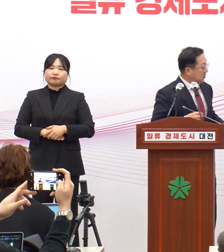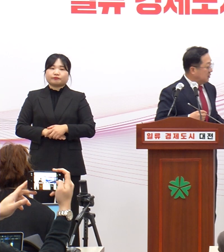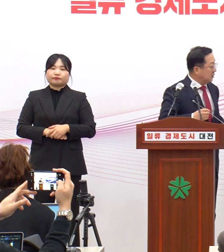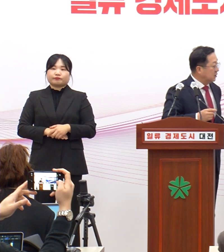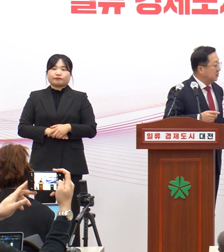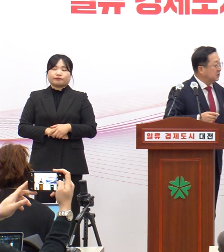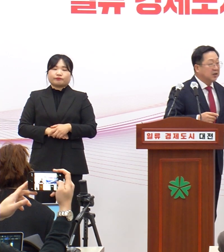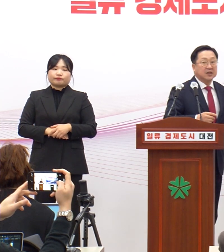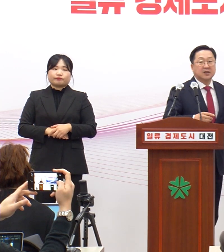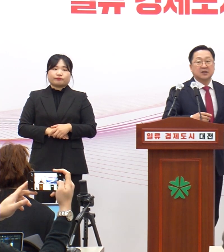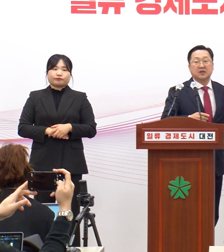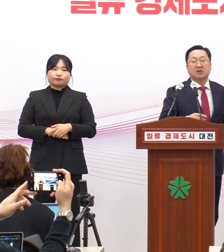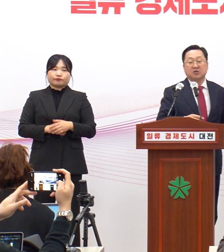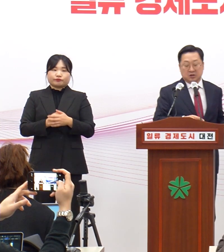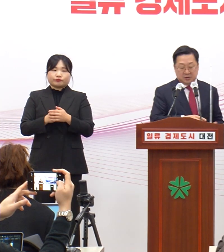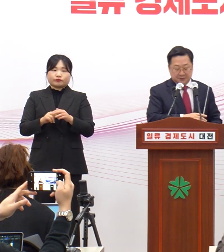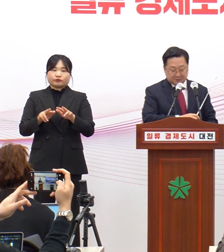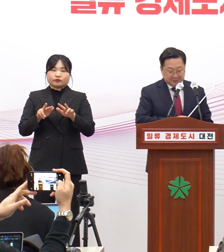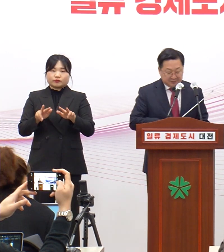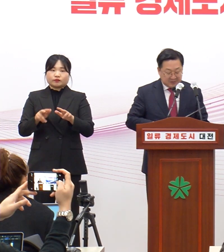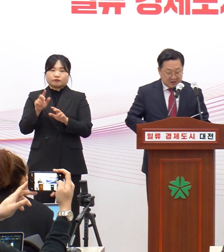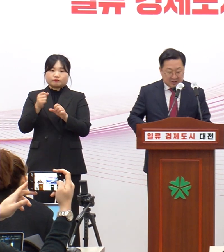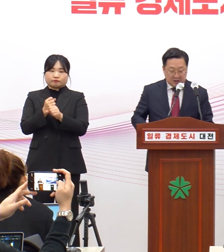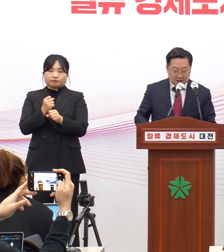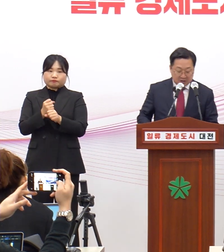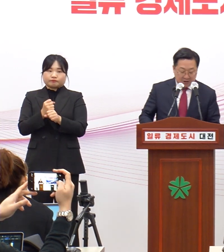그래서 현재 했고요.